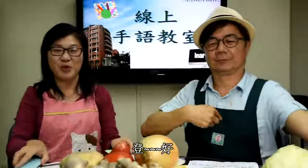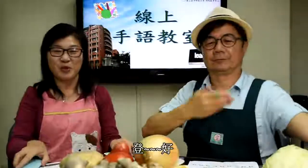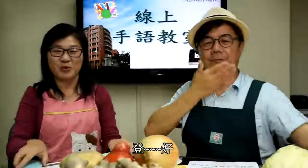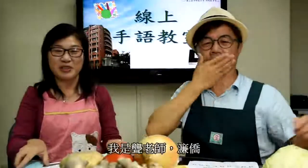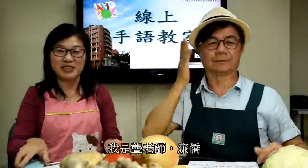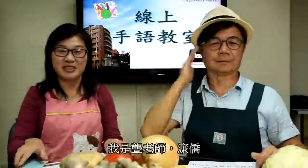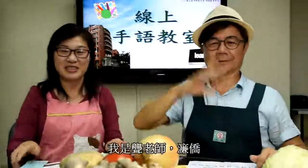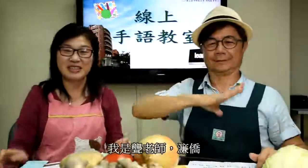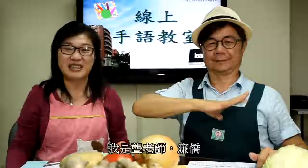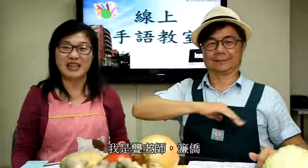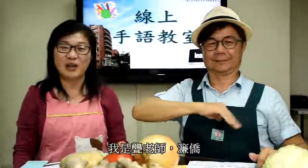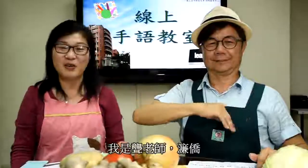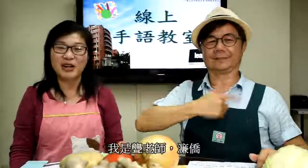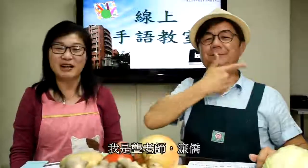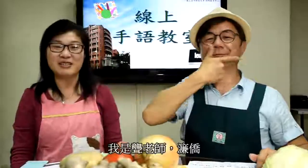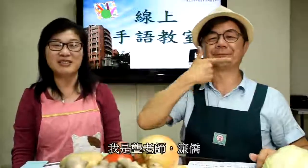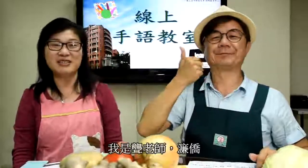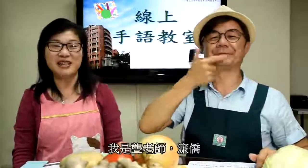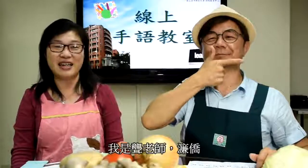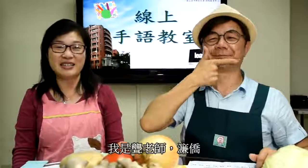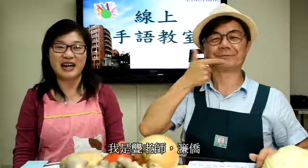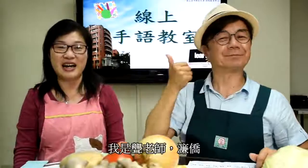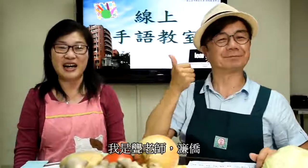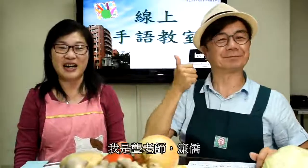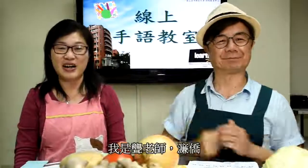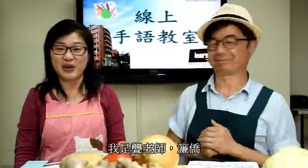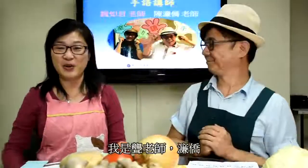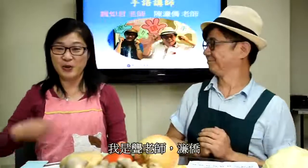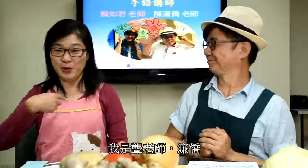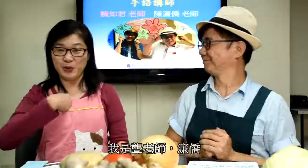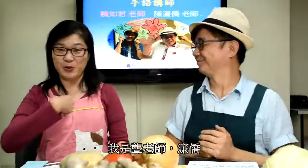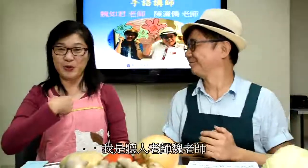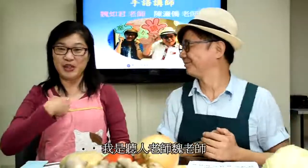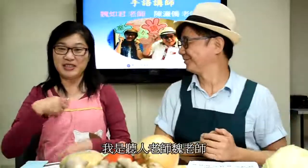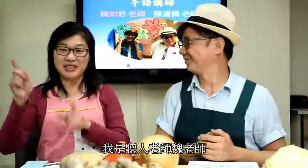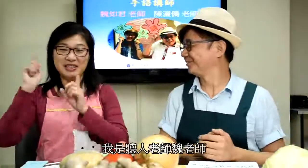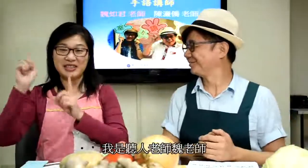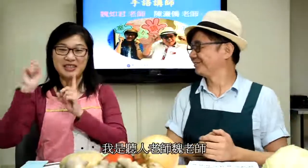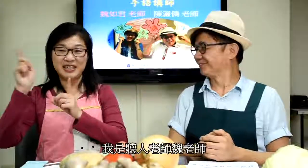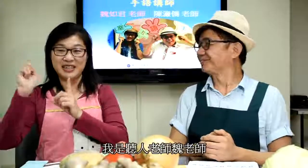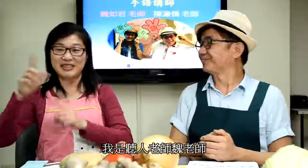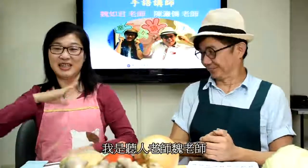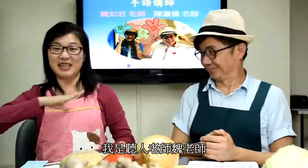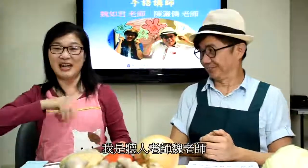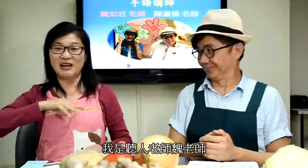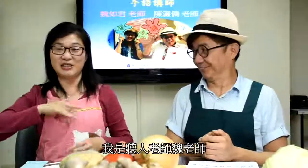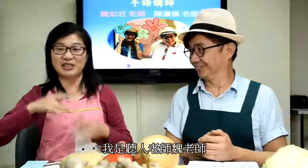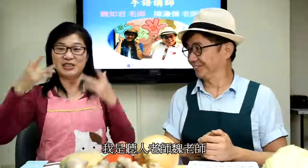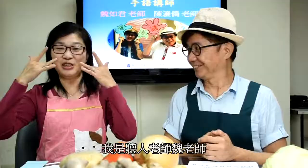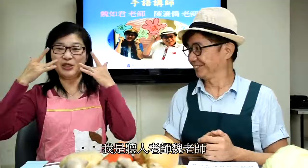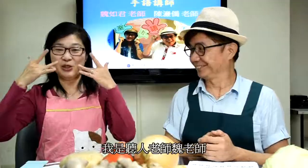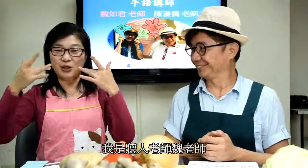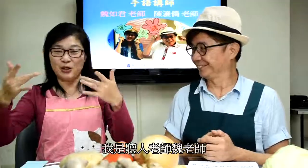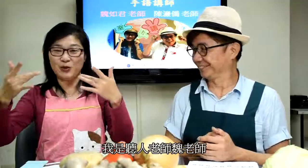我是龙老师连桥，我是听人老师魏老